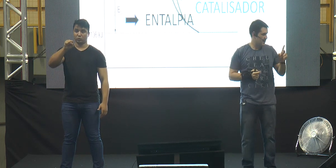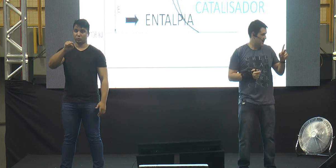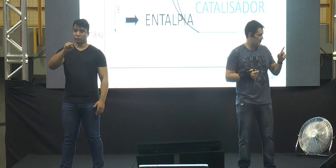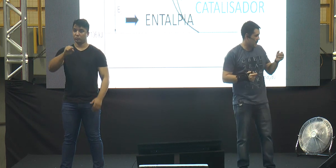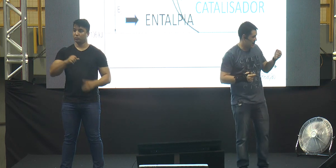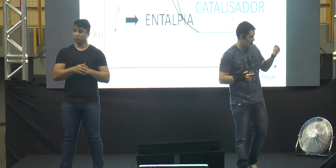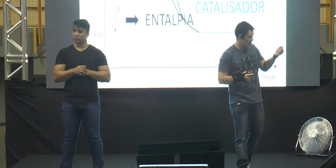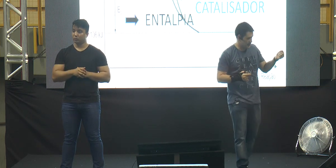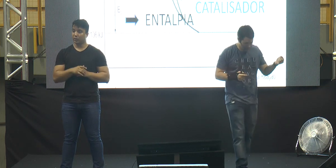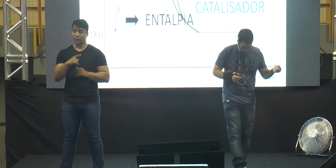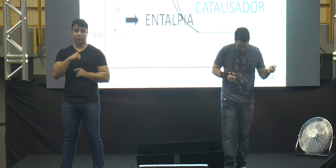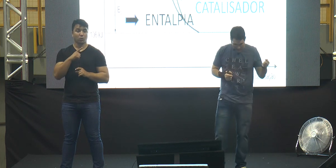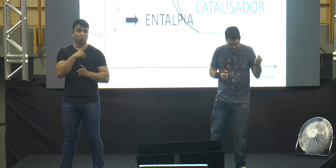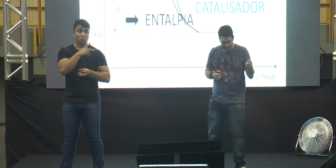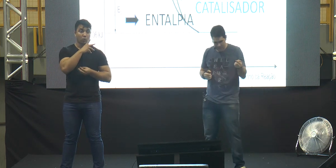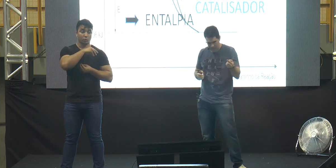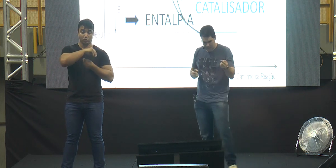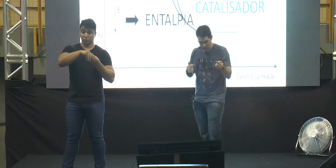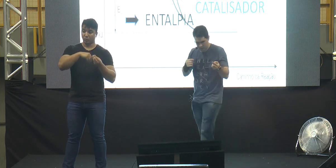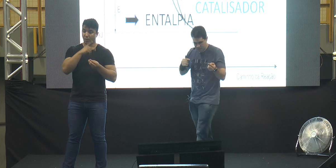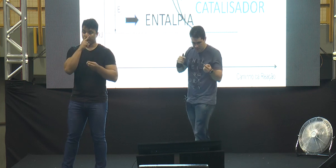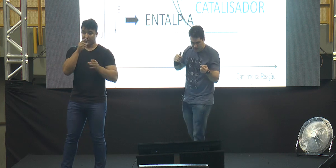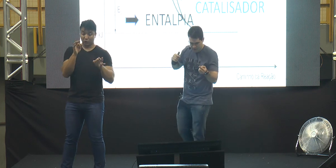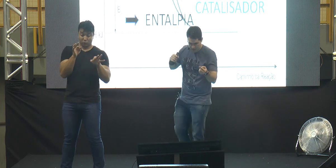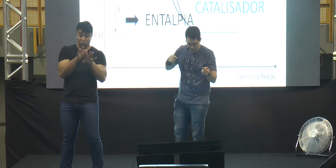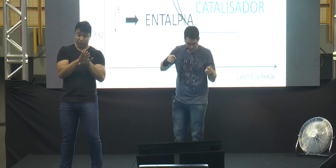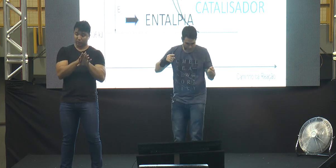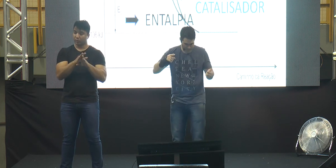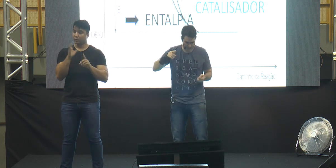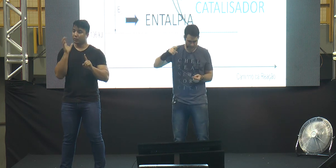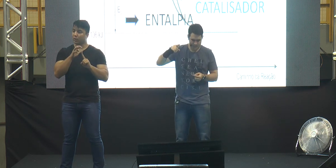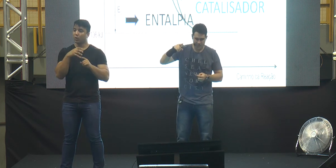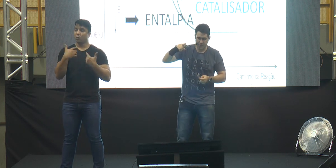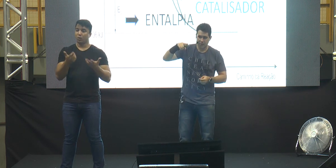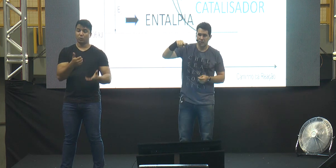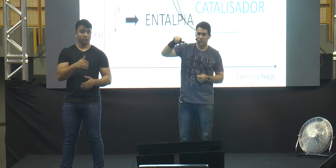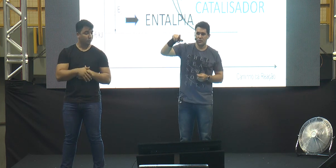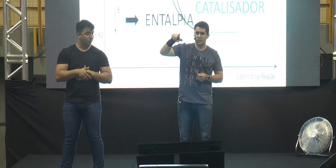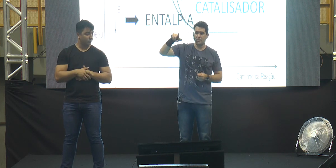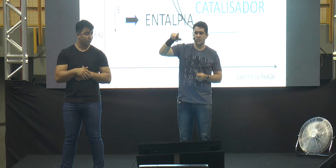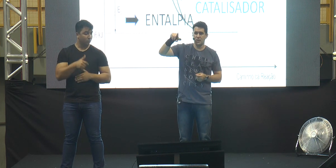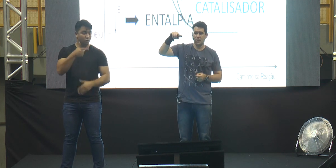158. Para reação catalisada, eu preciso chegar até quanto?